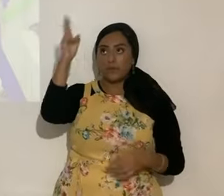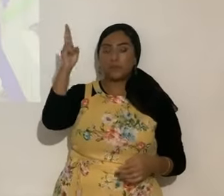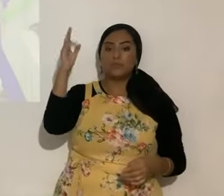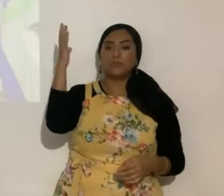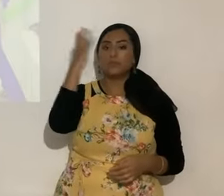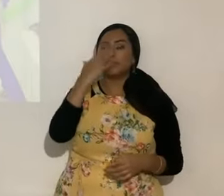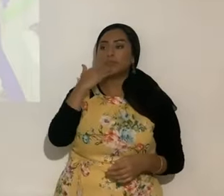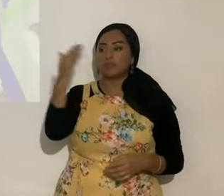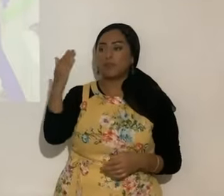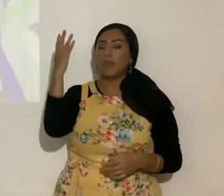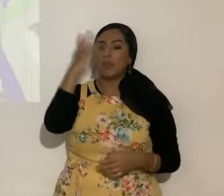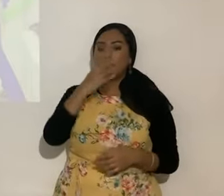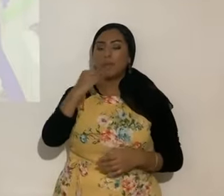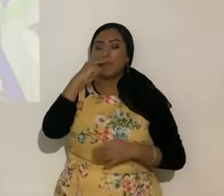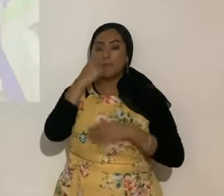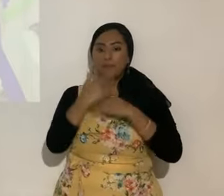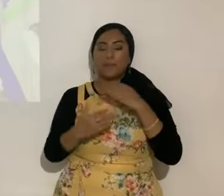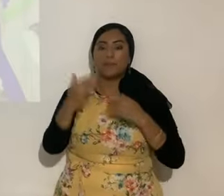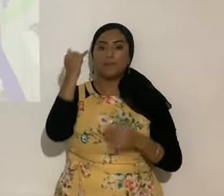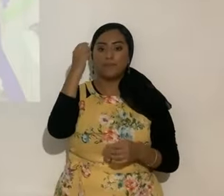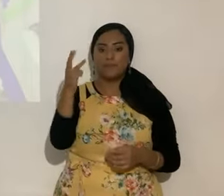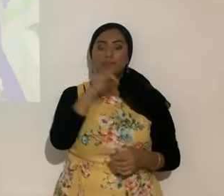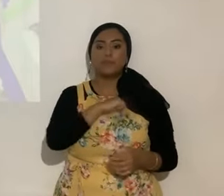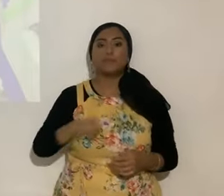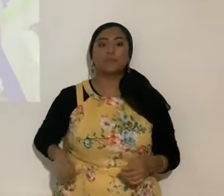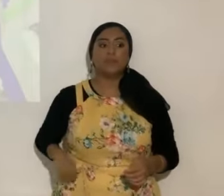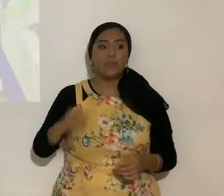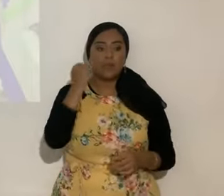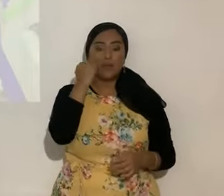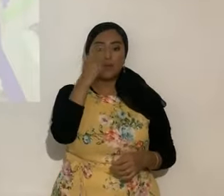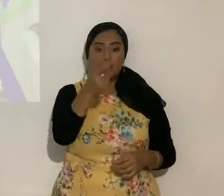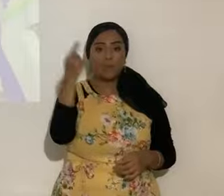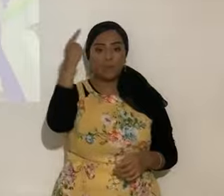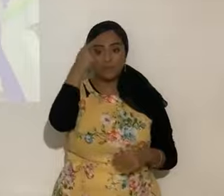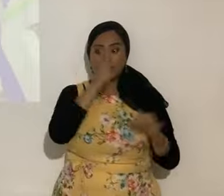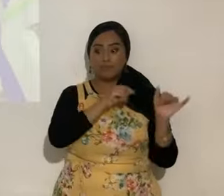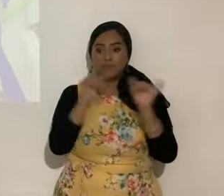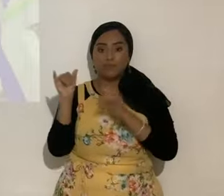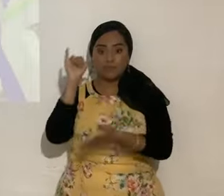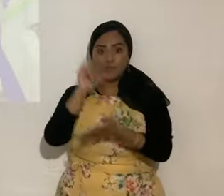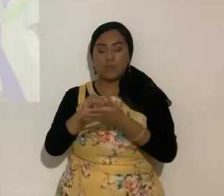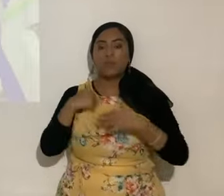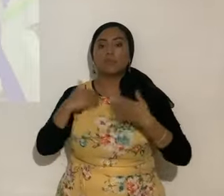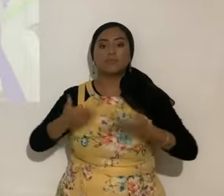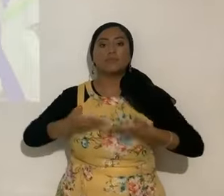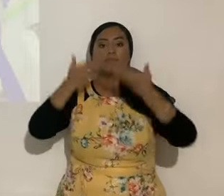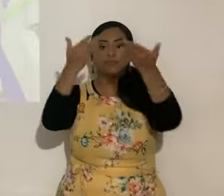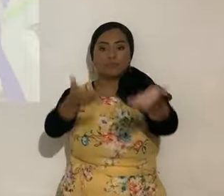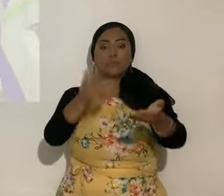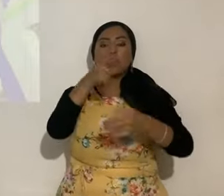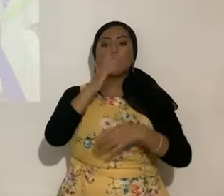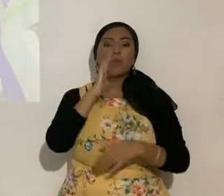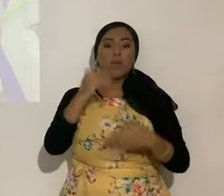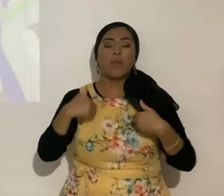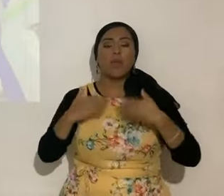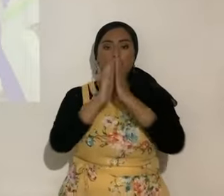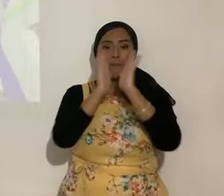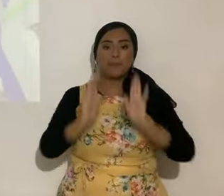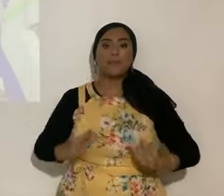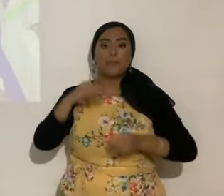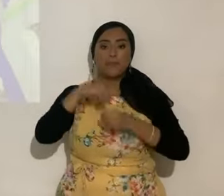sangre preciosa de Yashua Hamashir. Si tú piensas así, hermano, hermana, yo te garantizo que vas a tener una paz en tu